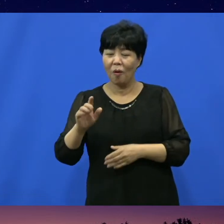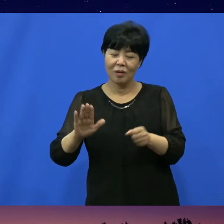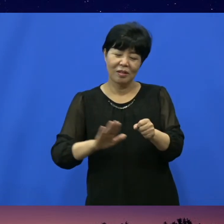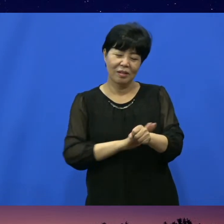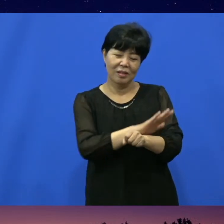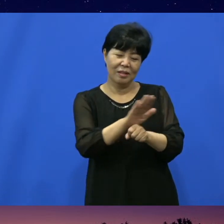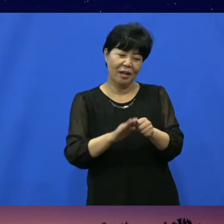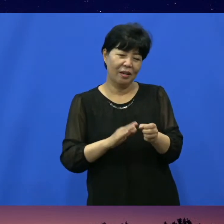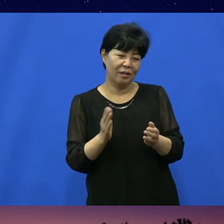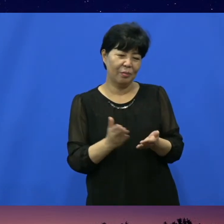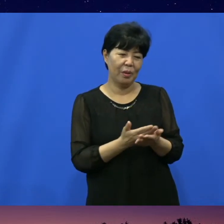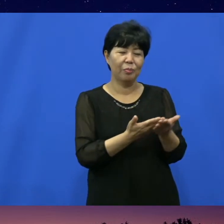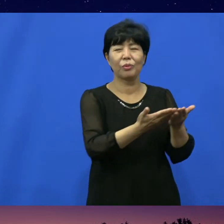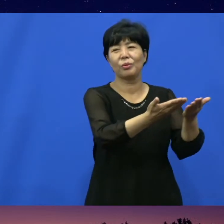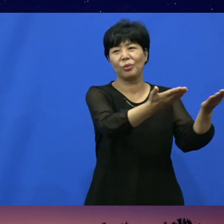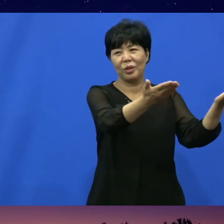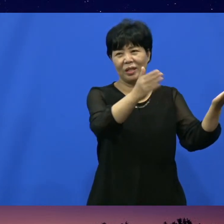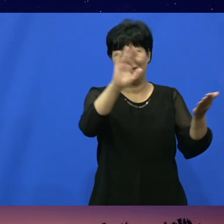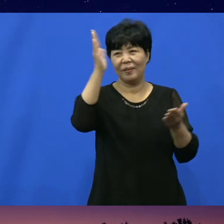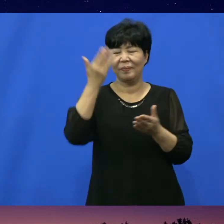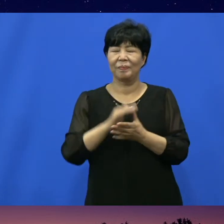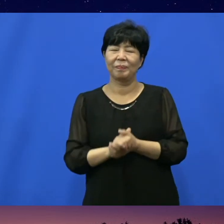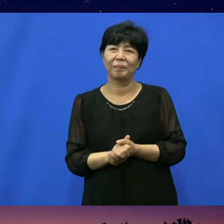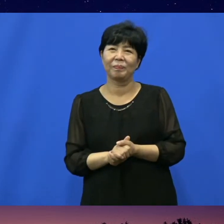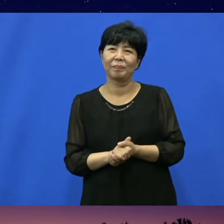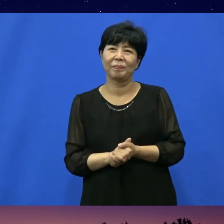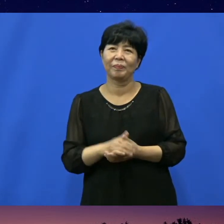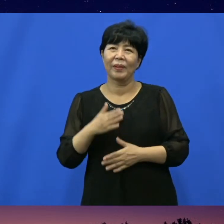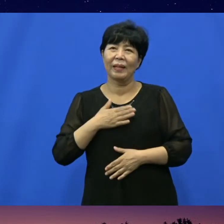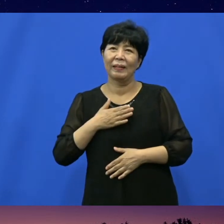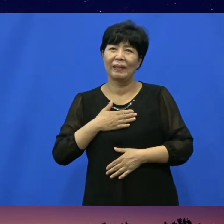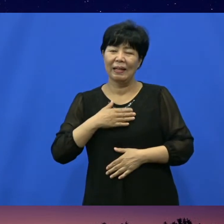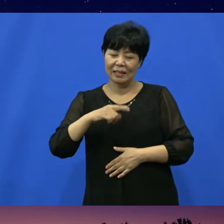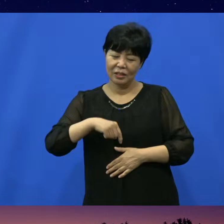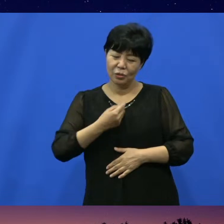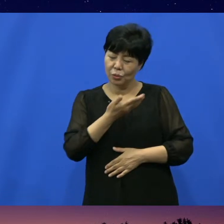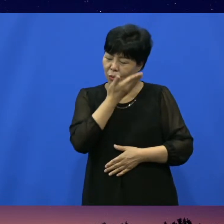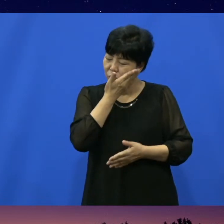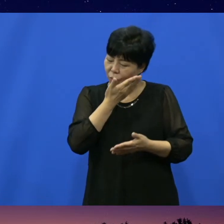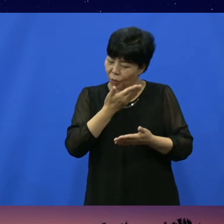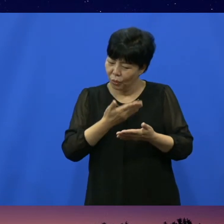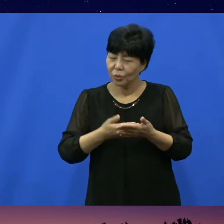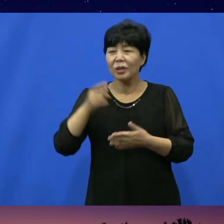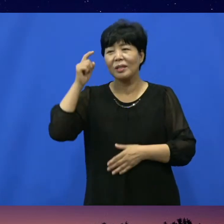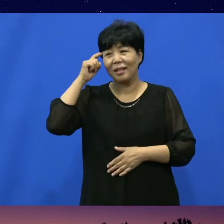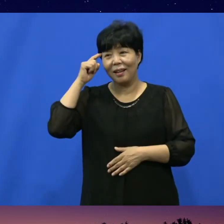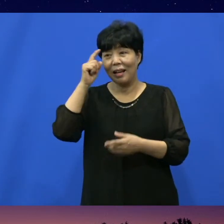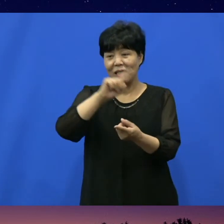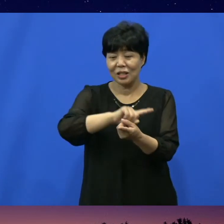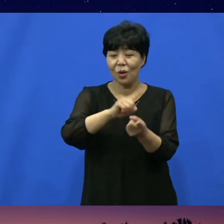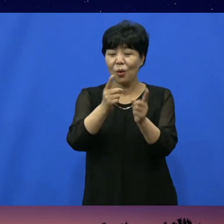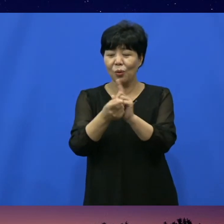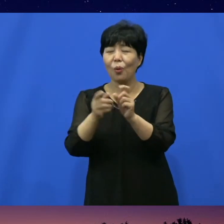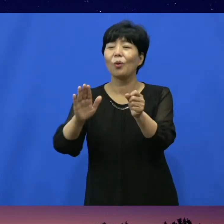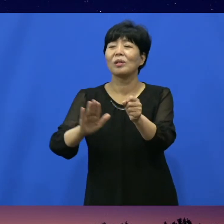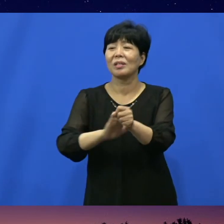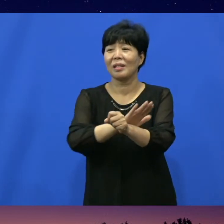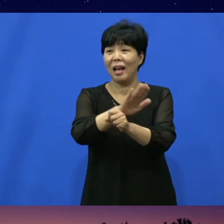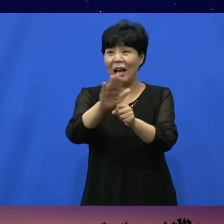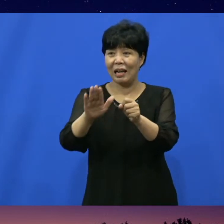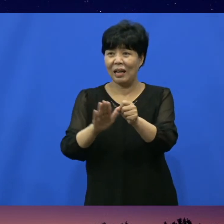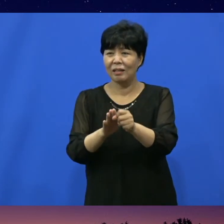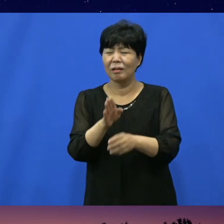받으면 그 사랑을 받은 내가 나를 소중히 여기고 이제 비로소 우리가 서로 사랑하는 것이 마땅하도다.